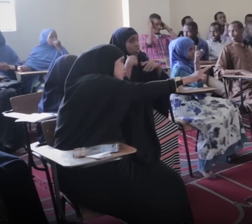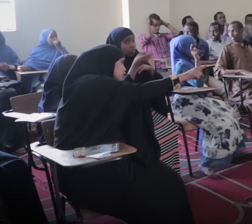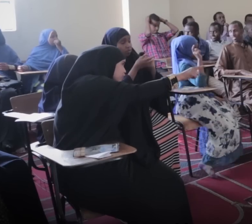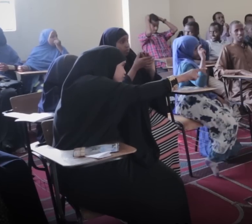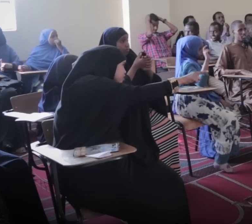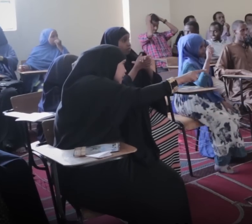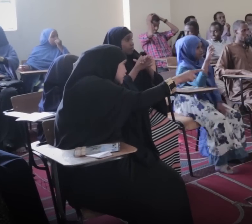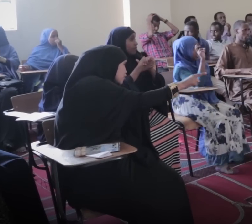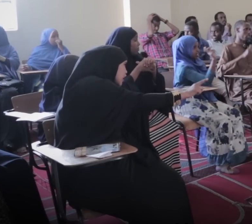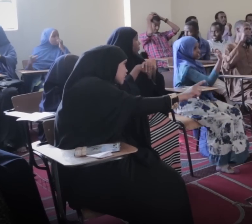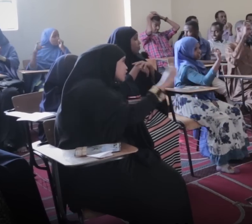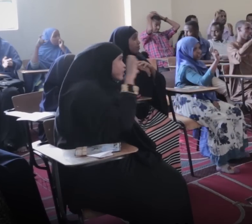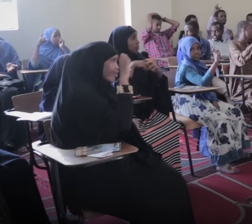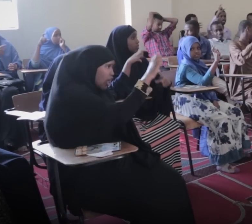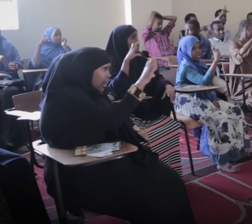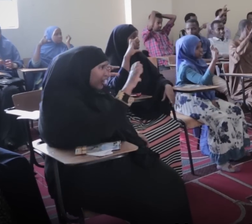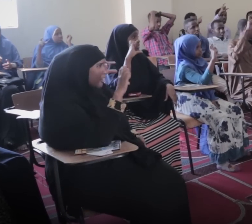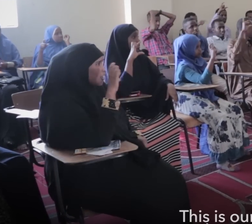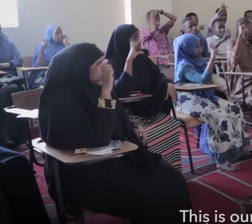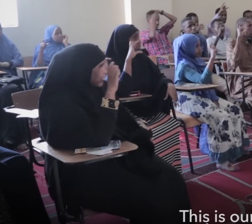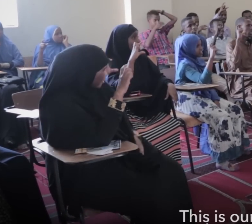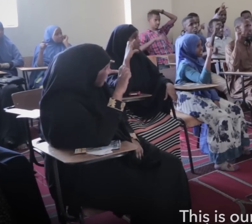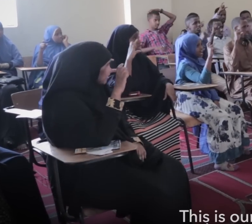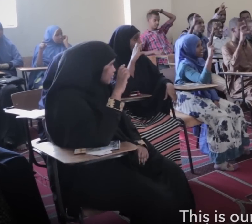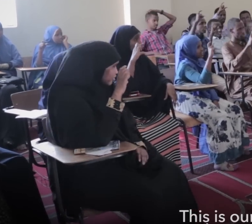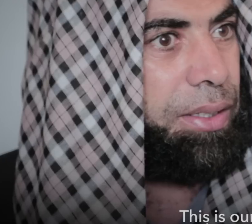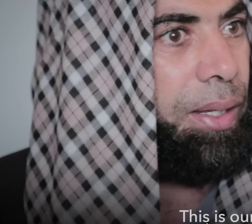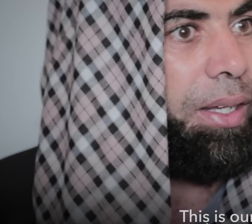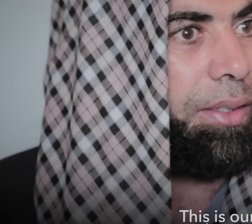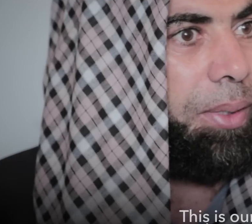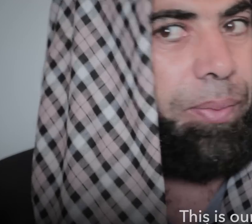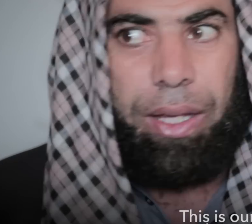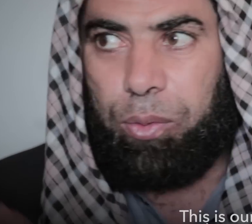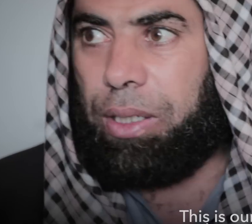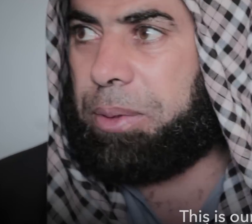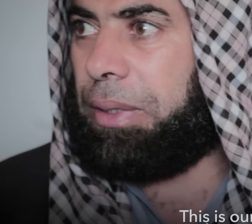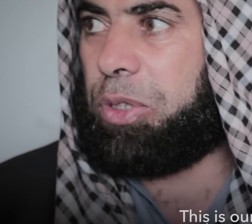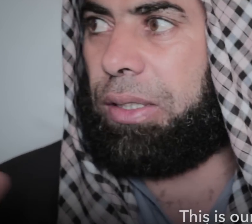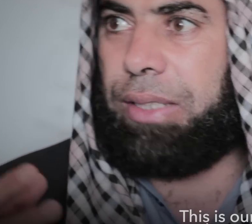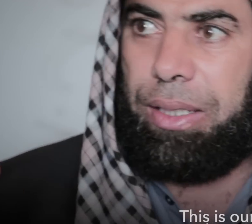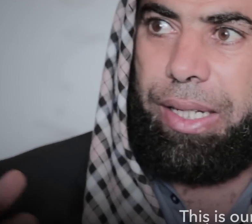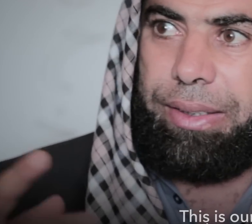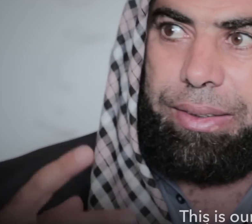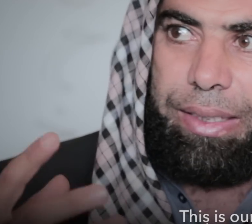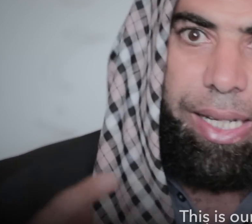اسمي أبو بكر خالد عمارة. يعني هذه يمكن المحاضرة الثالثة، تمام؟ وبسم الله ما شاء الله تعالى يعني إلى حد